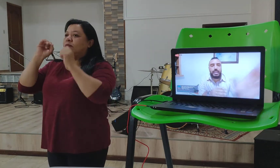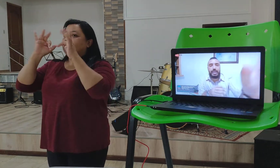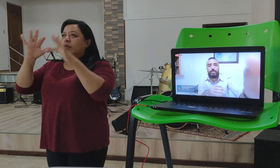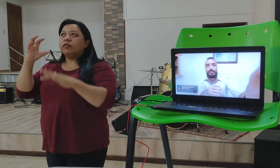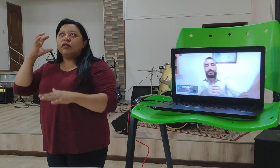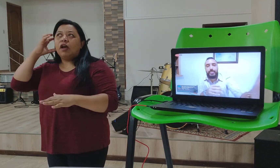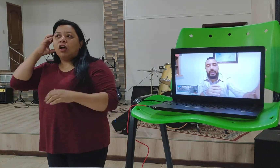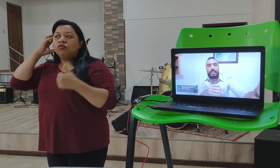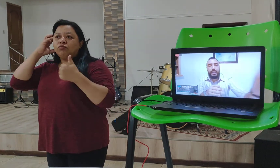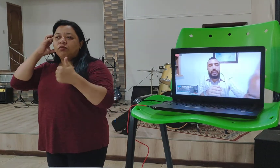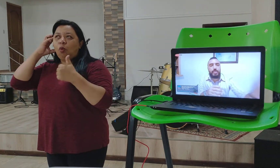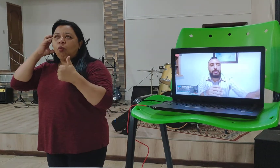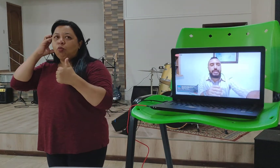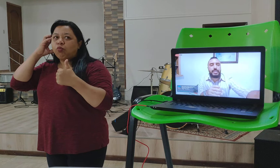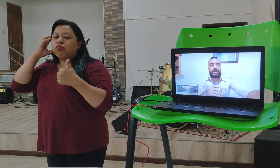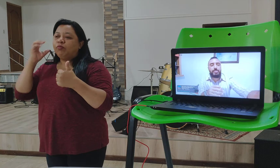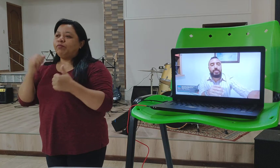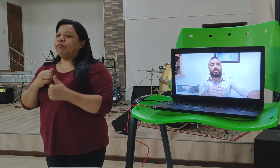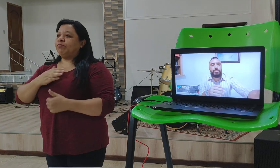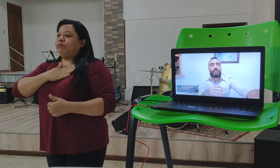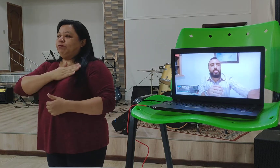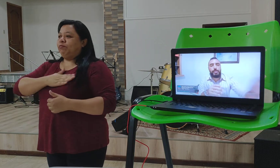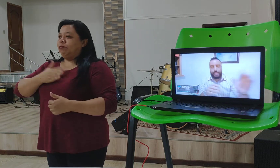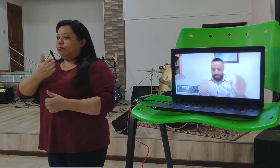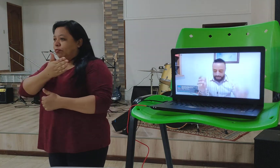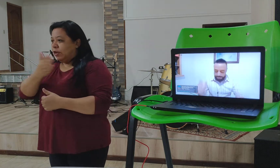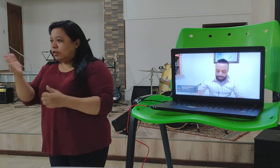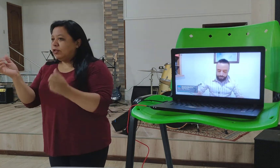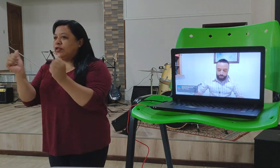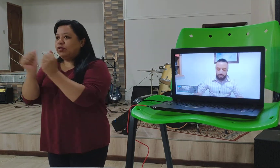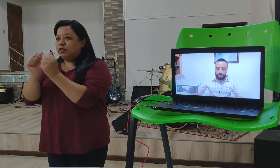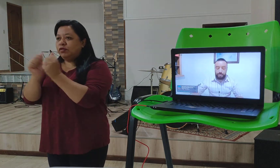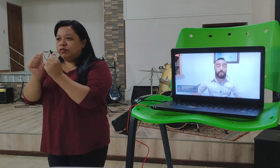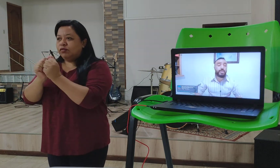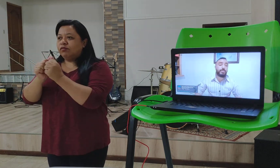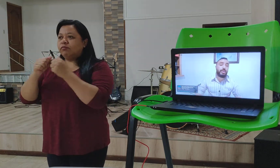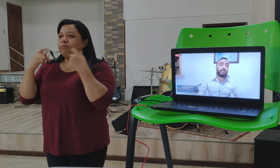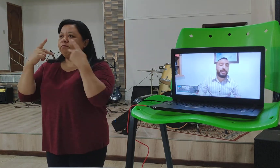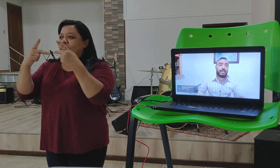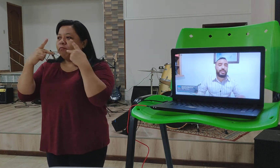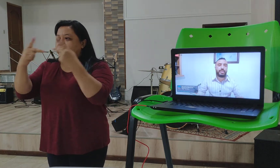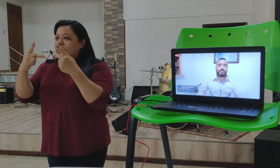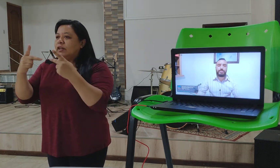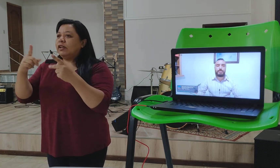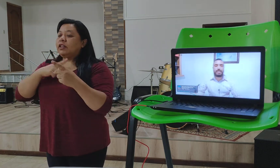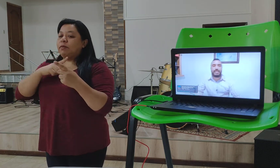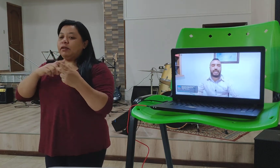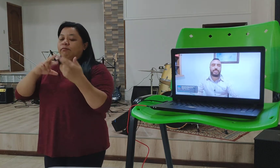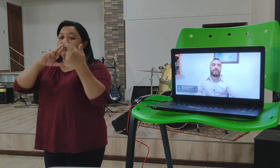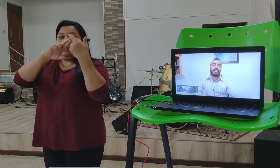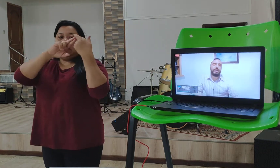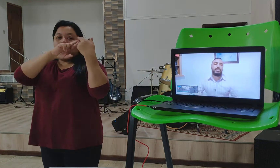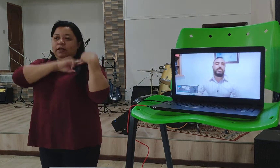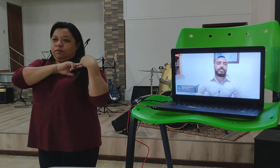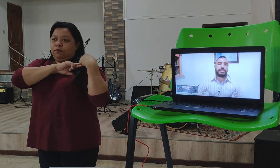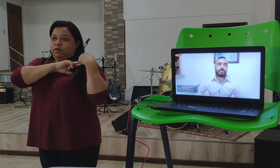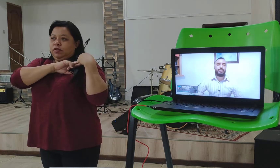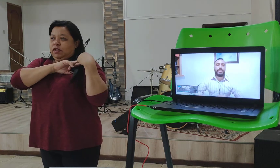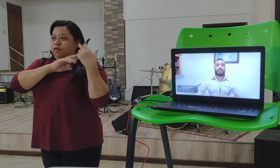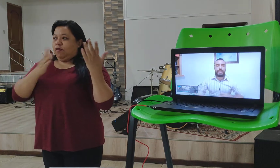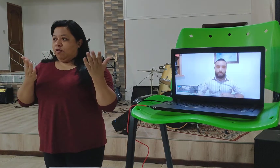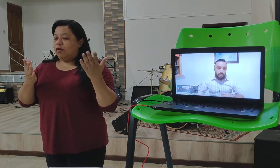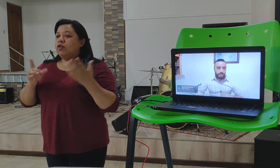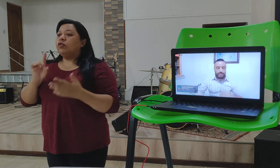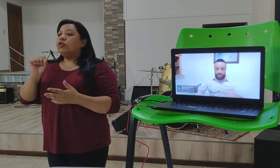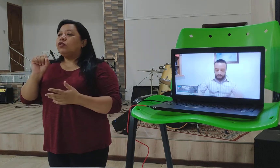áudio está legal. É um prazer, irmãos, poder compartilhar a palavra do Senhor e ao mesmo tempo uma grande responsabilidade, né? Nós não estamos